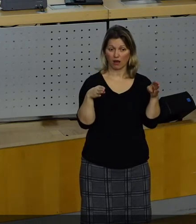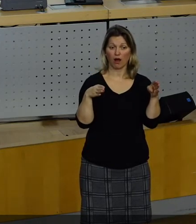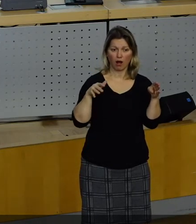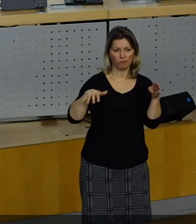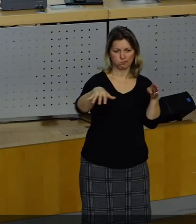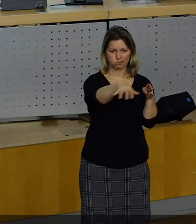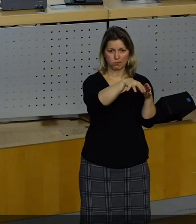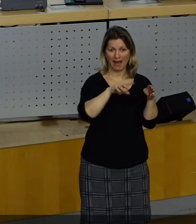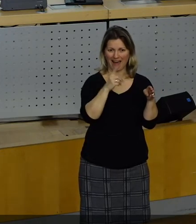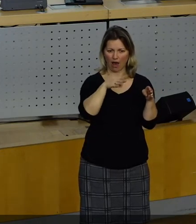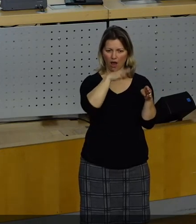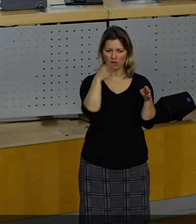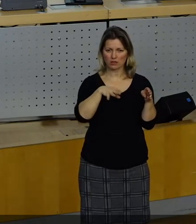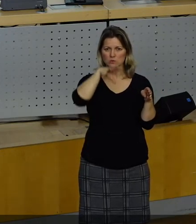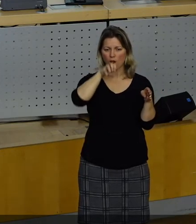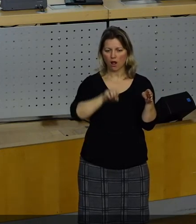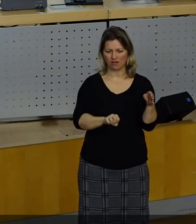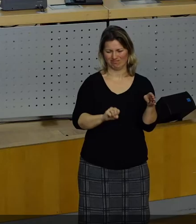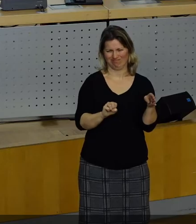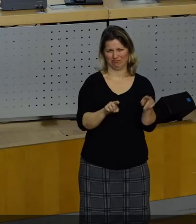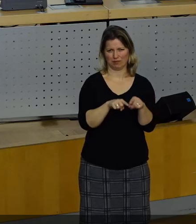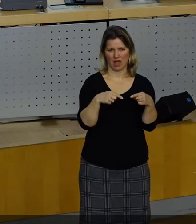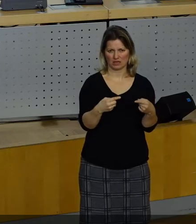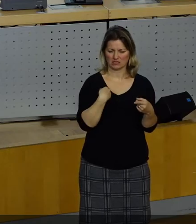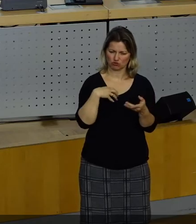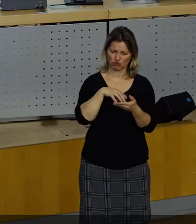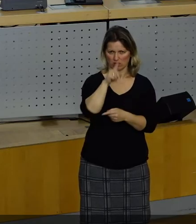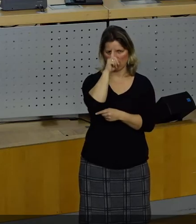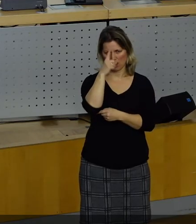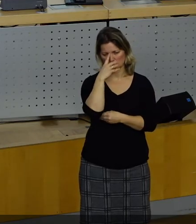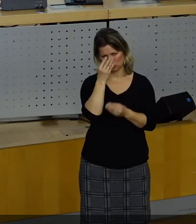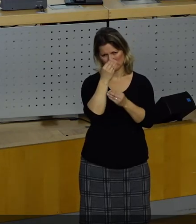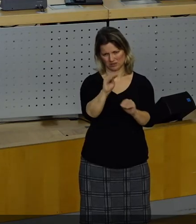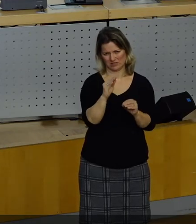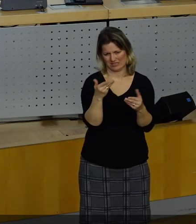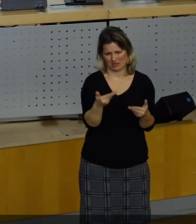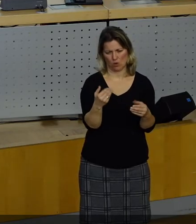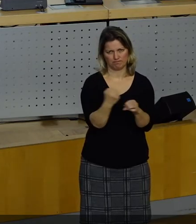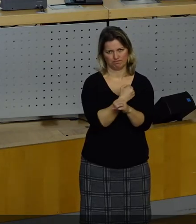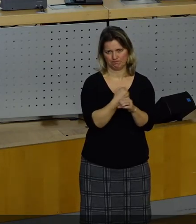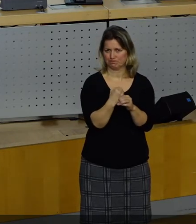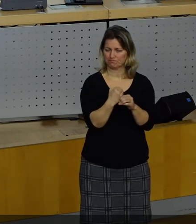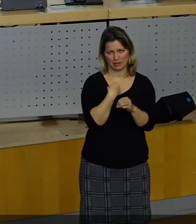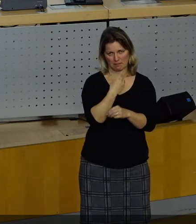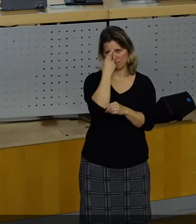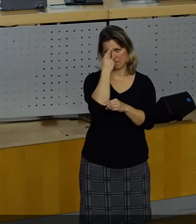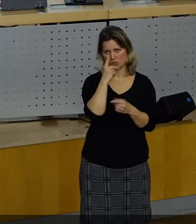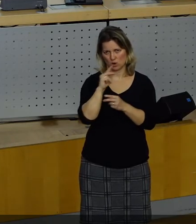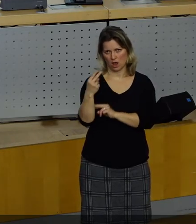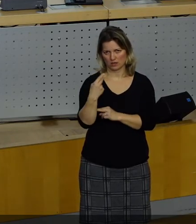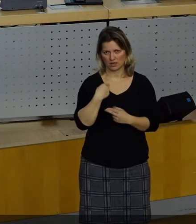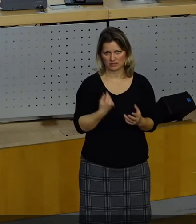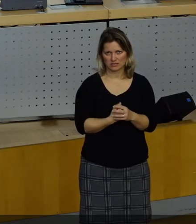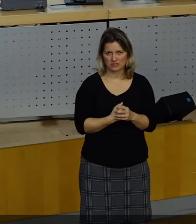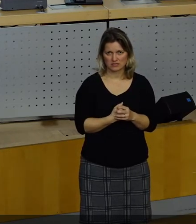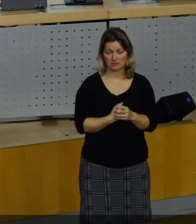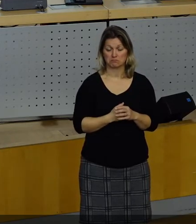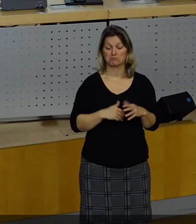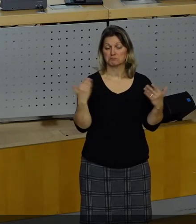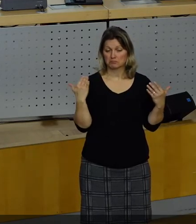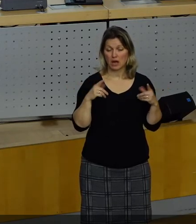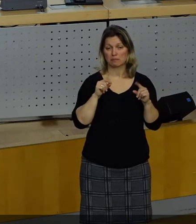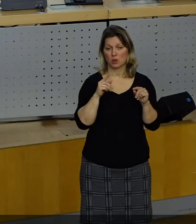aus unserer Sicht nicht. Und ich glaube, da müssen wir auch als Stadtrat entsprechend klar machen, dass wir da andere Interessen auch verfolgen. Und das erfordert natürlich